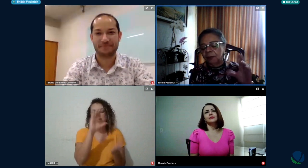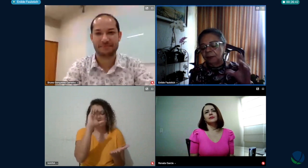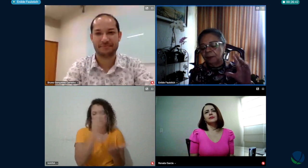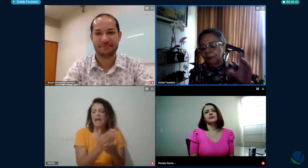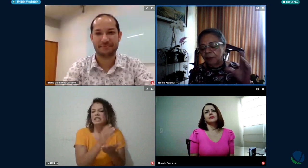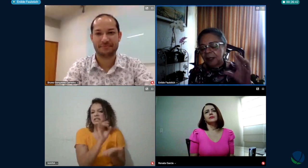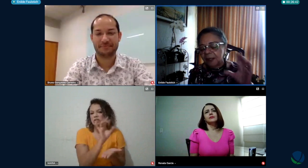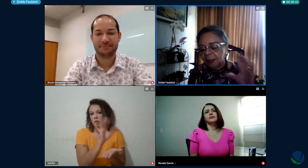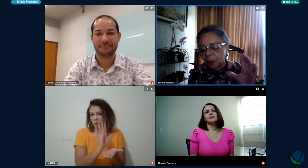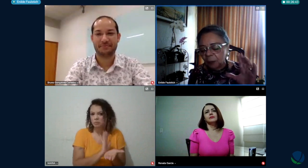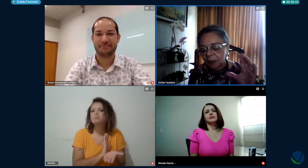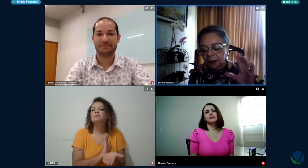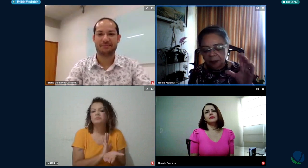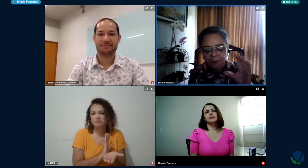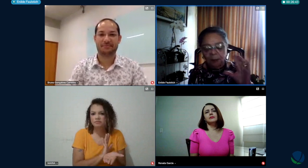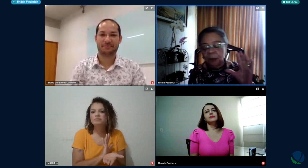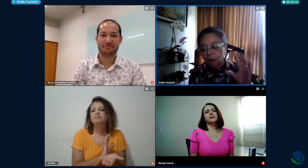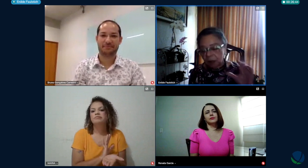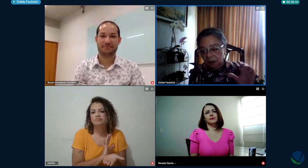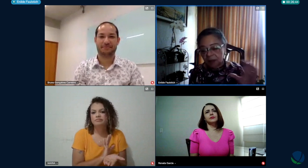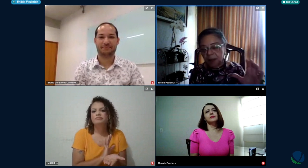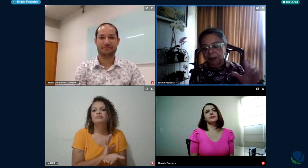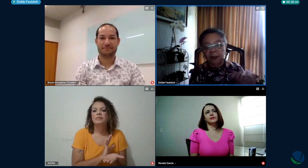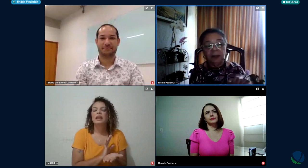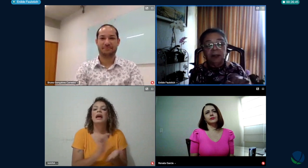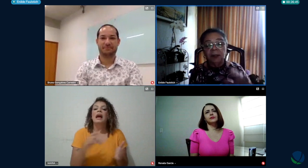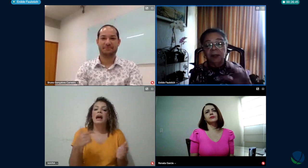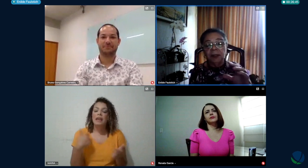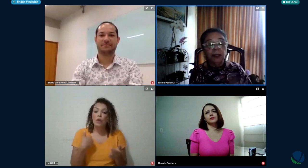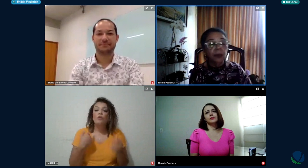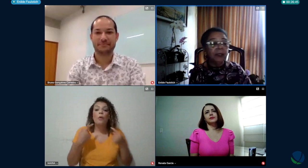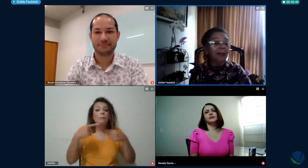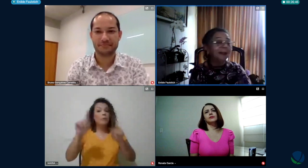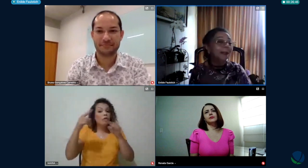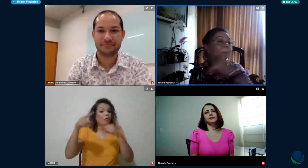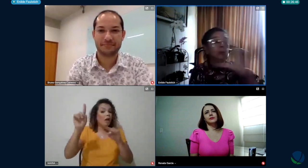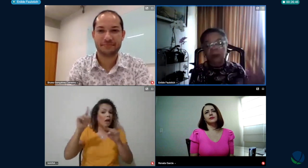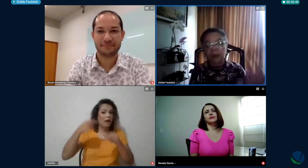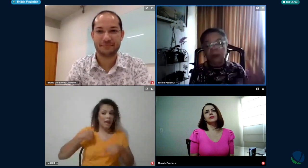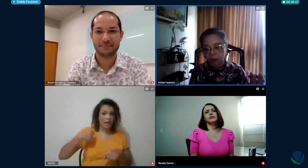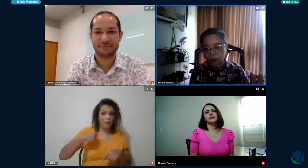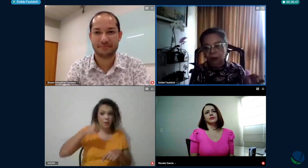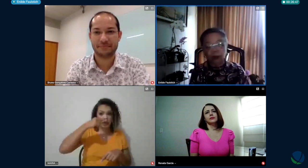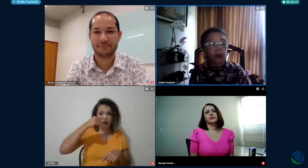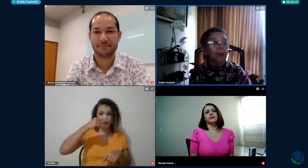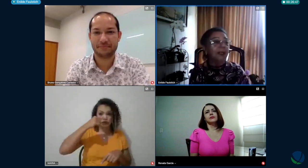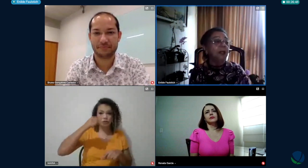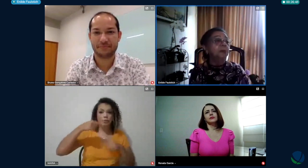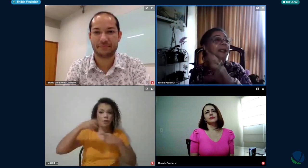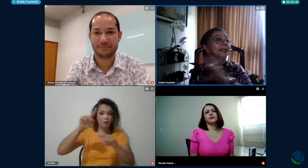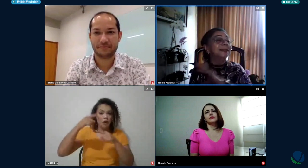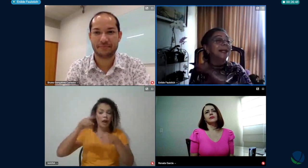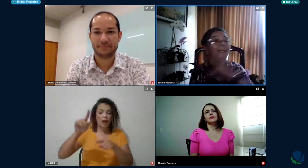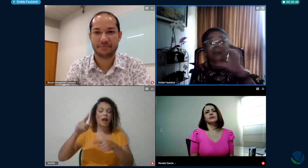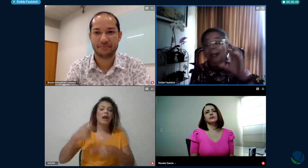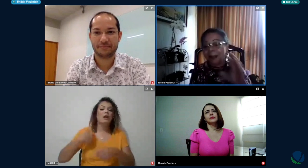Vou fazer aqui uma provocação. Eu já orientei muito os surdos,